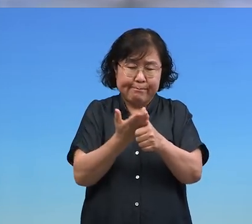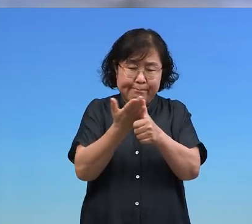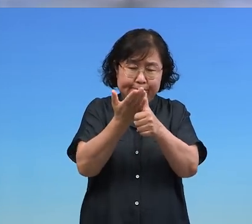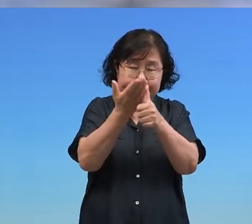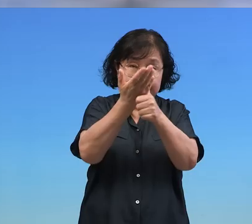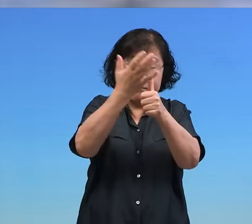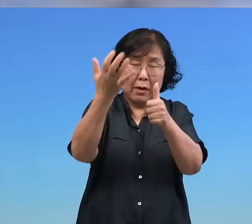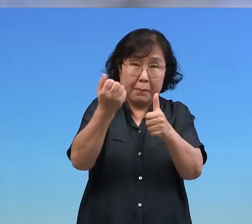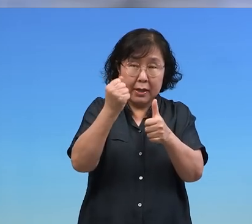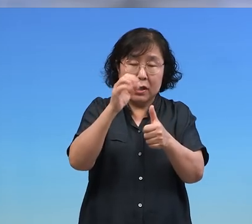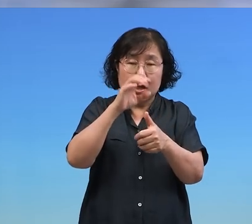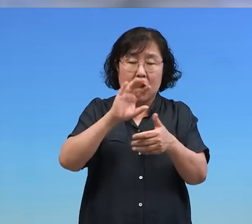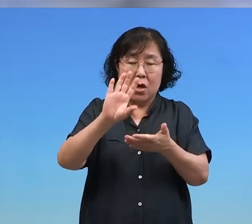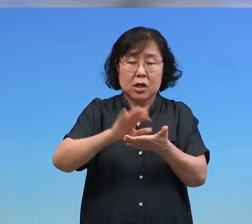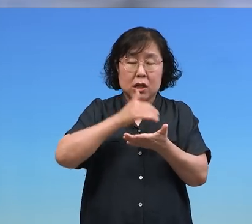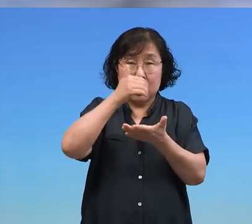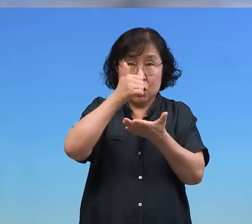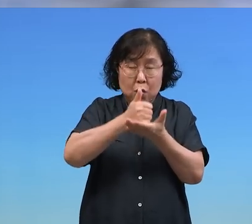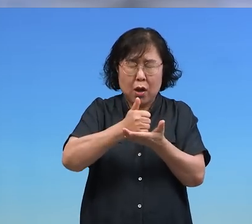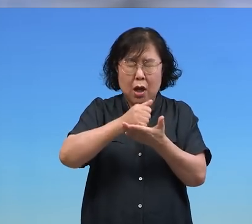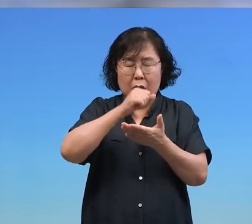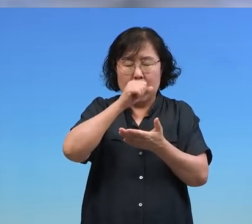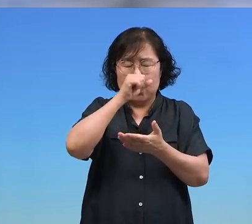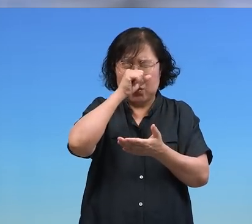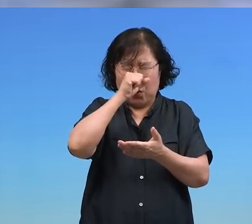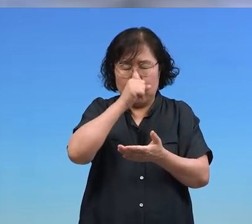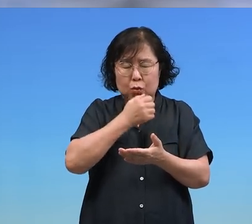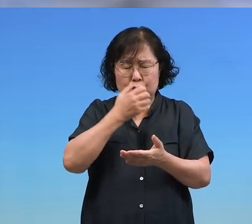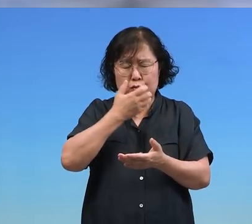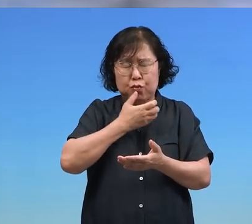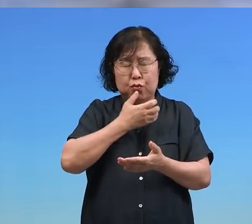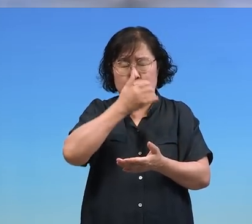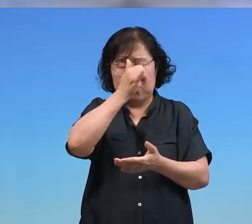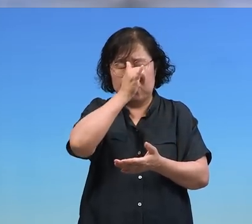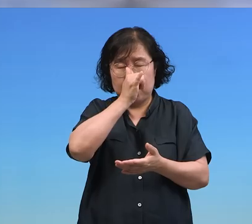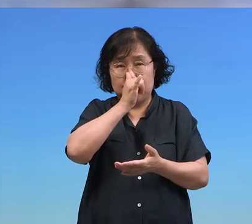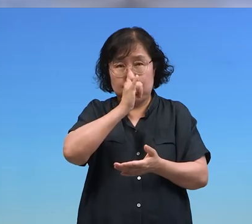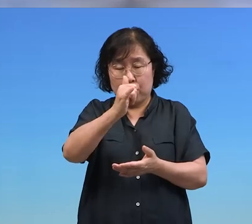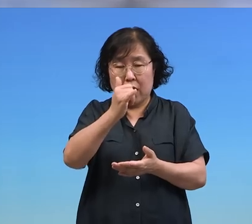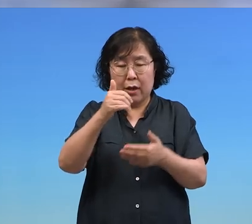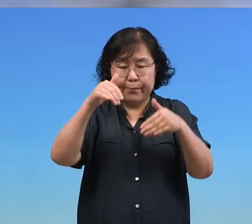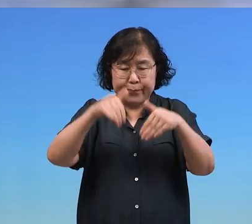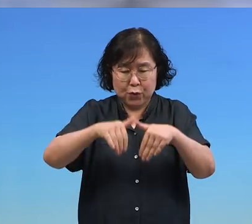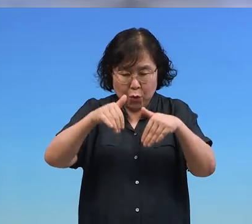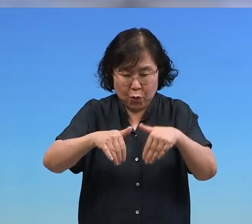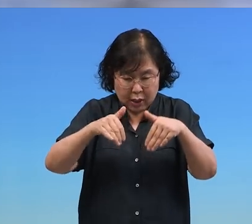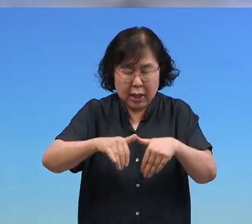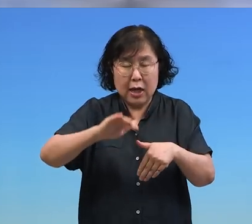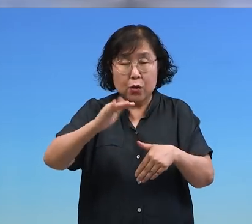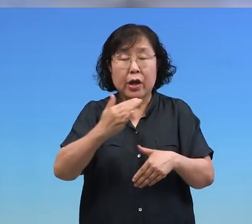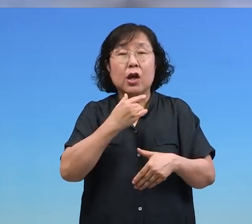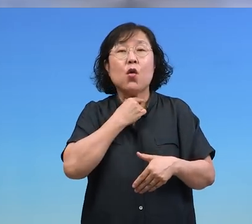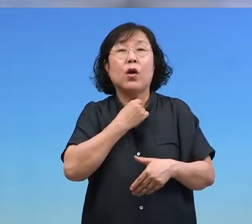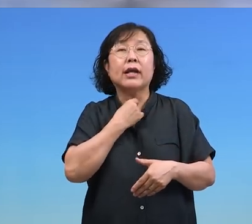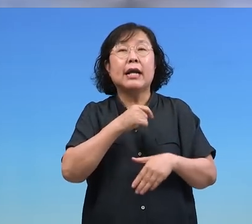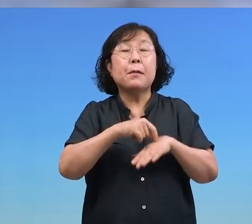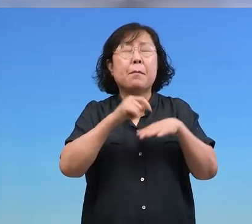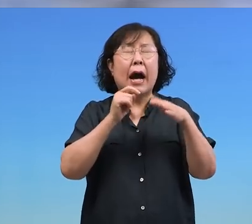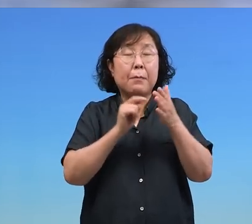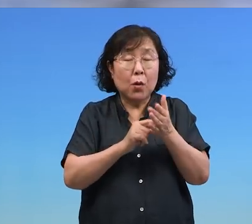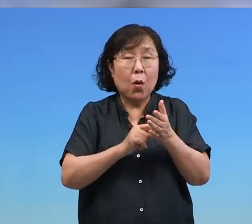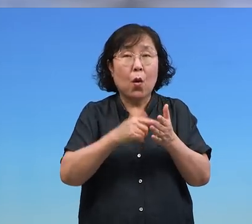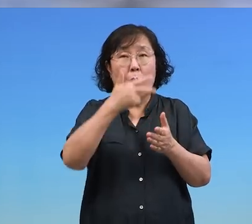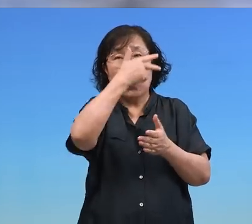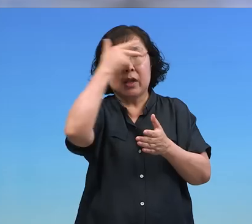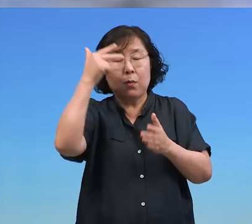받아가지고 그리스도의 좋은 일꾼이 되기를 바라는 마음으로 그렇게 디모데 전서를 썼고요 그리고